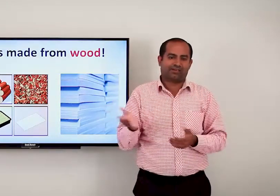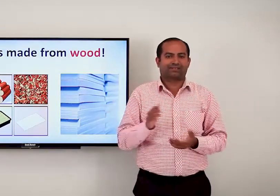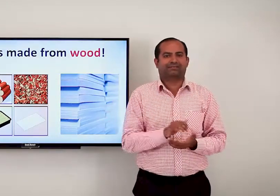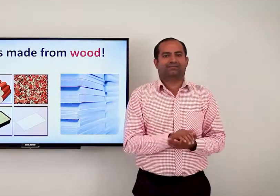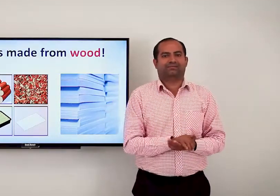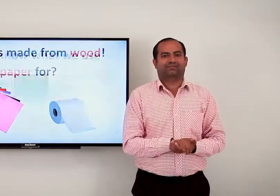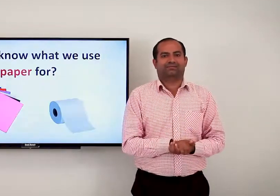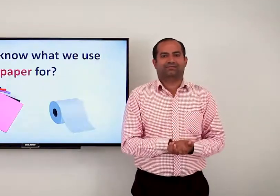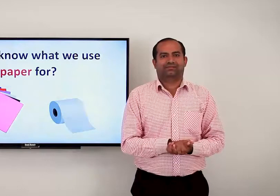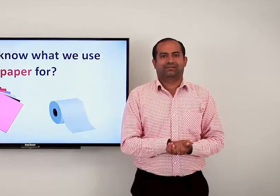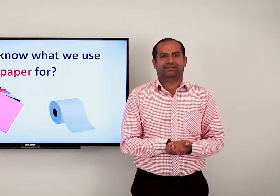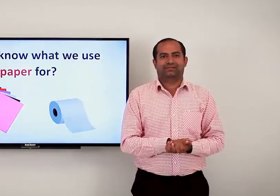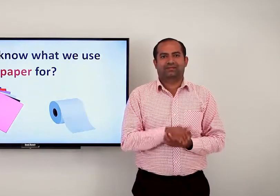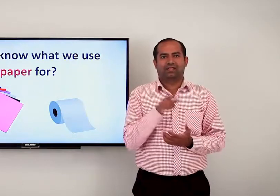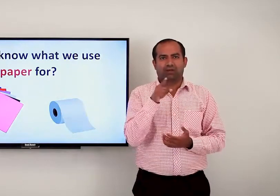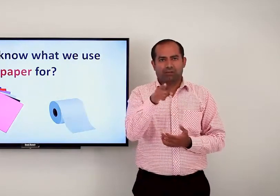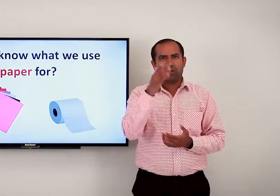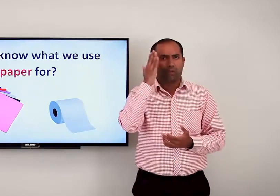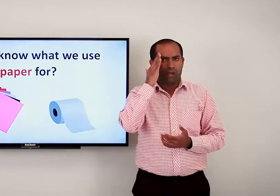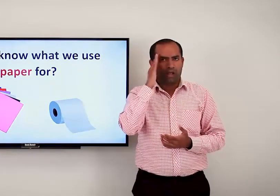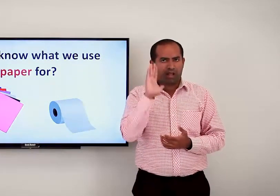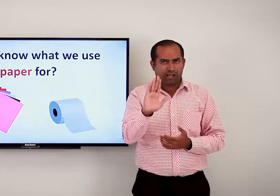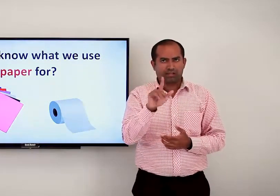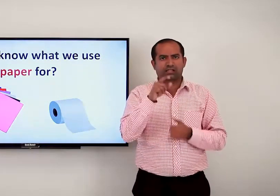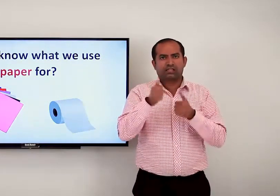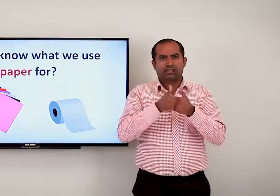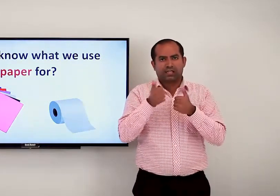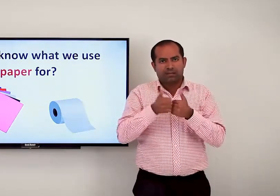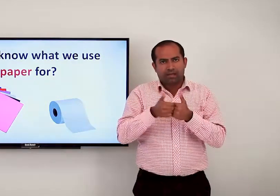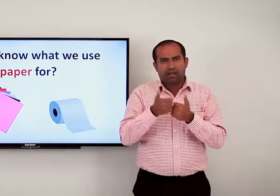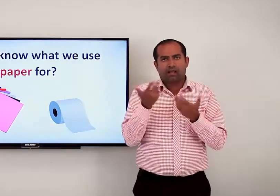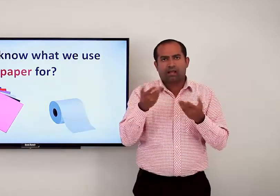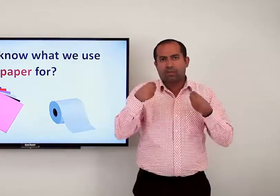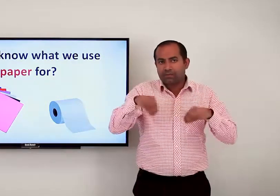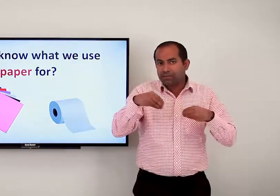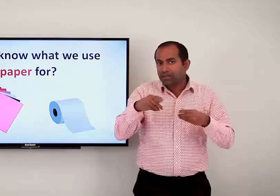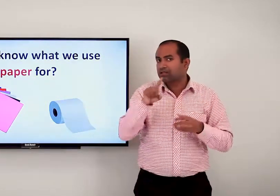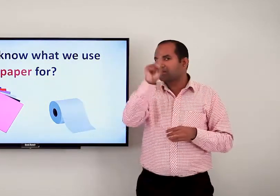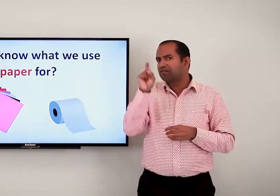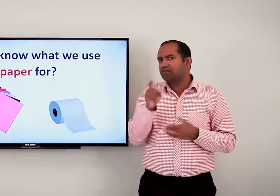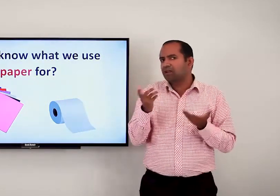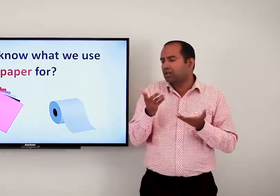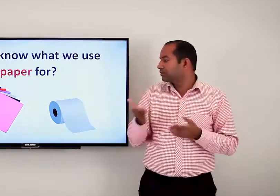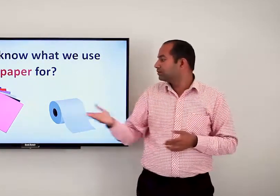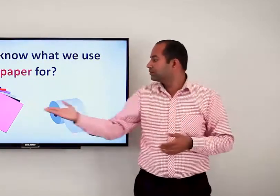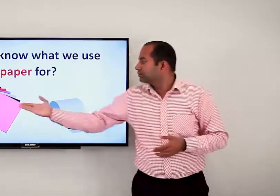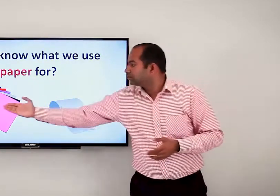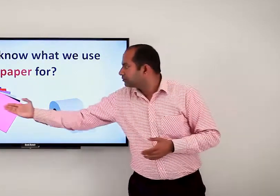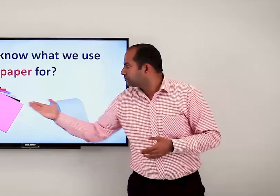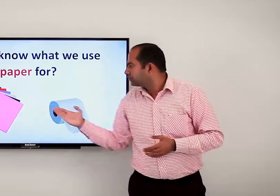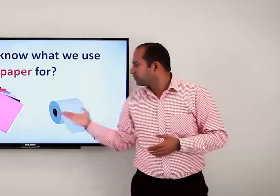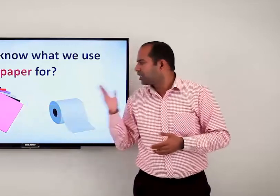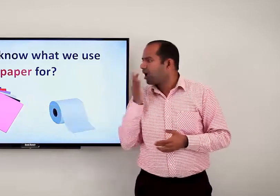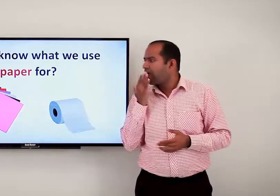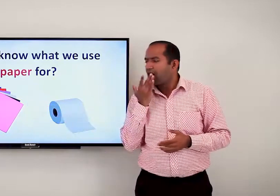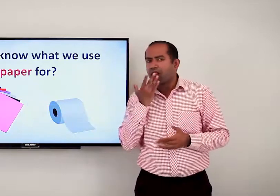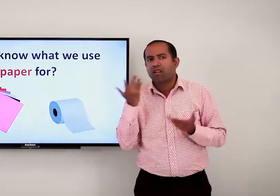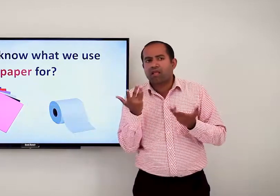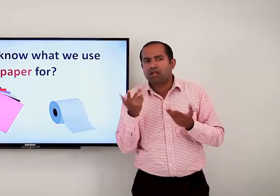ہے۔ کیا آپ کو معلوم ہے کاغذ کس لیے استعمال ہوتا ہے؟ یہ دیکھیے، رنگ